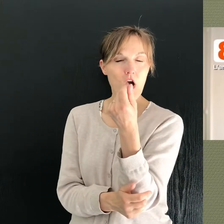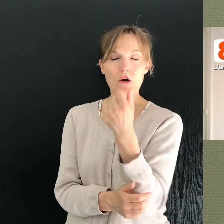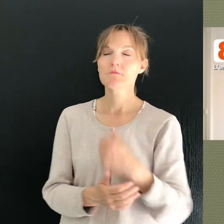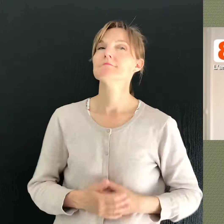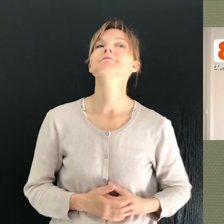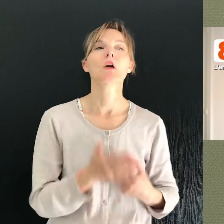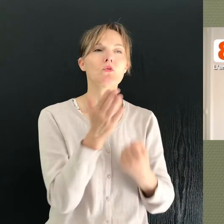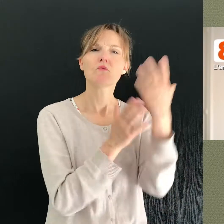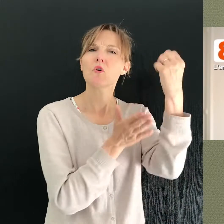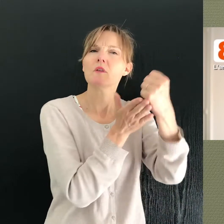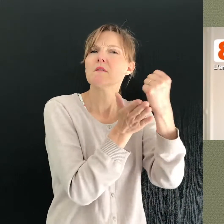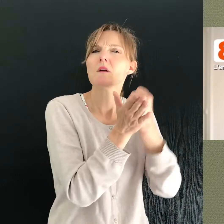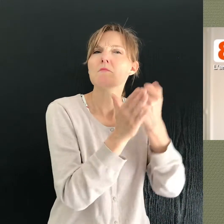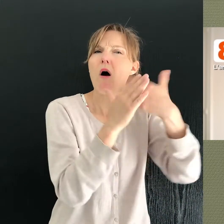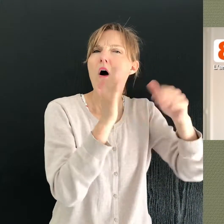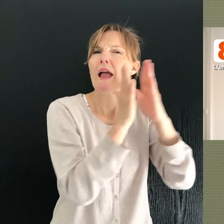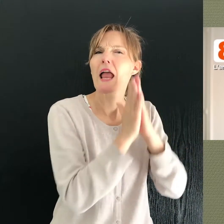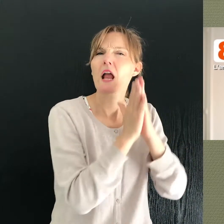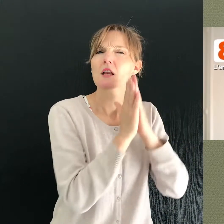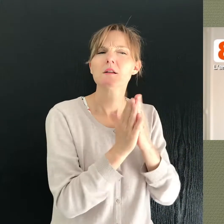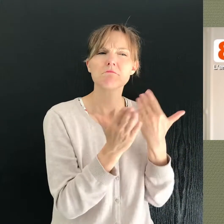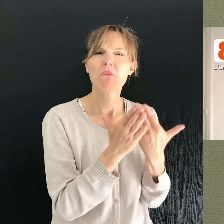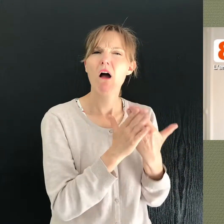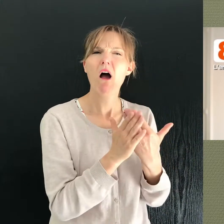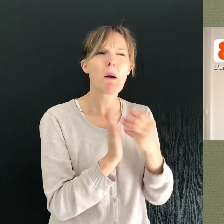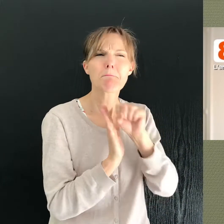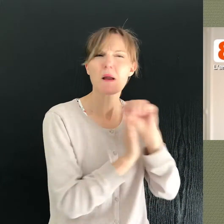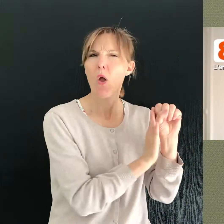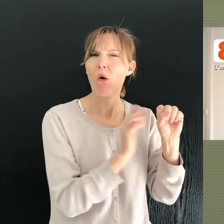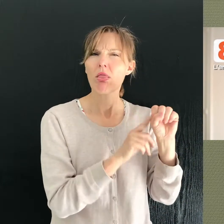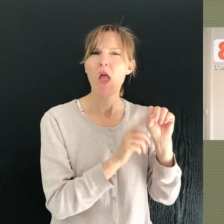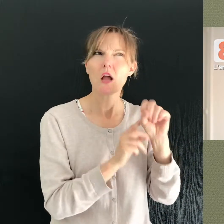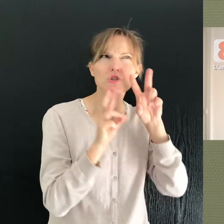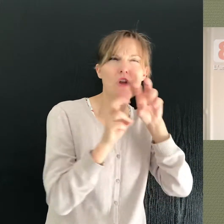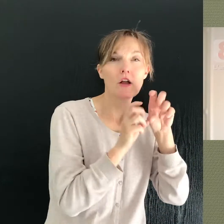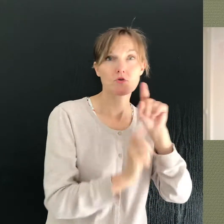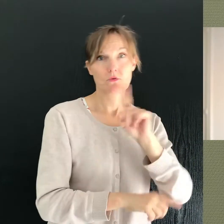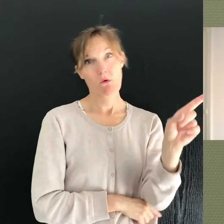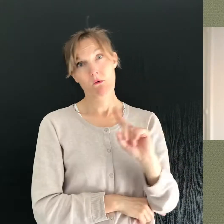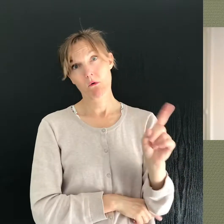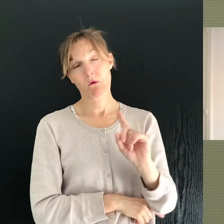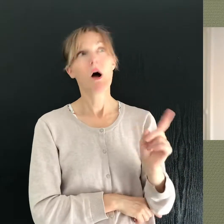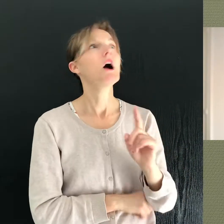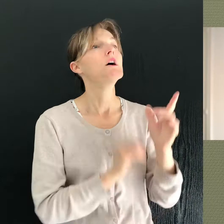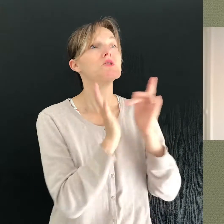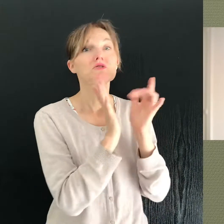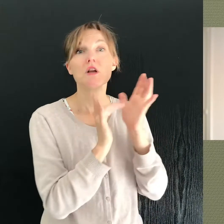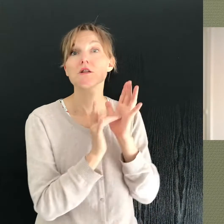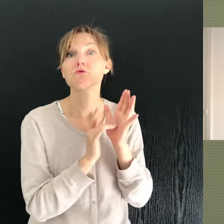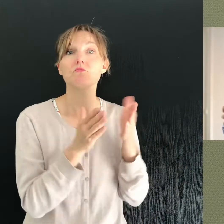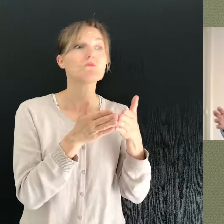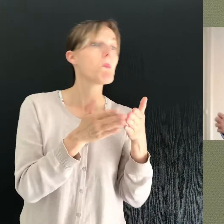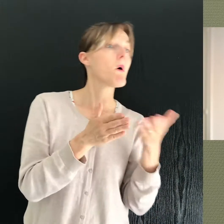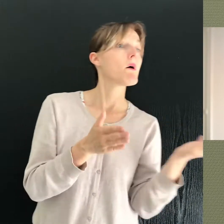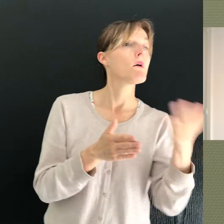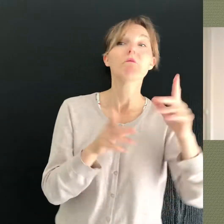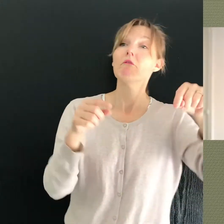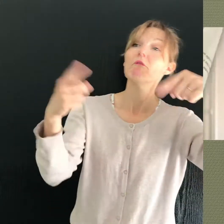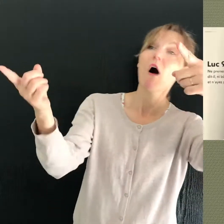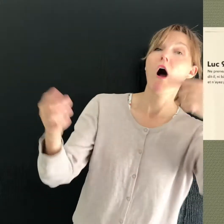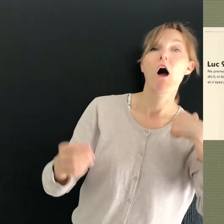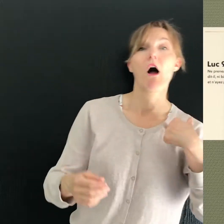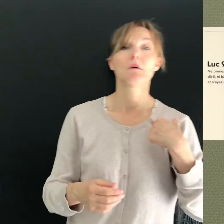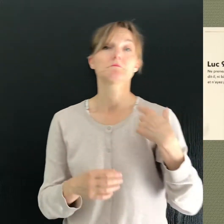l'Église néo-testamentaire, ce n'était certainement pas la préoccupation des chrétiens. Jésus leur demandait d'aller prêcher